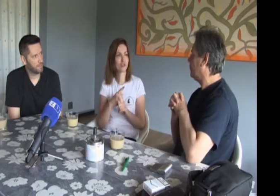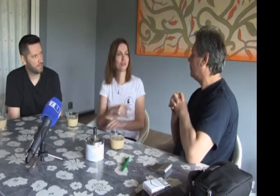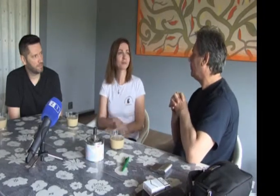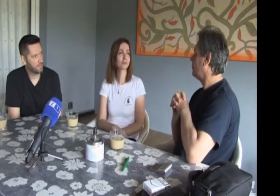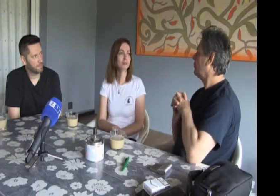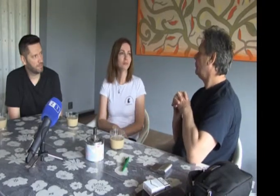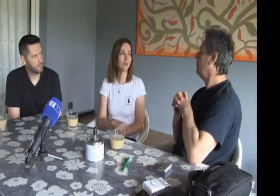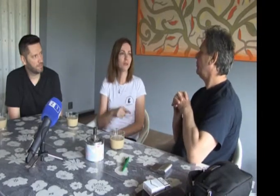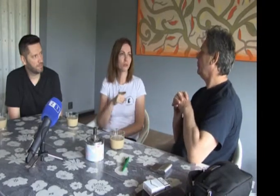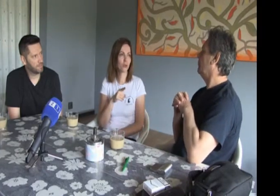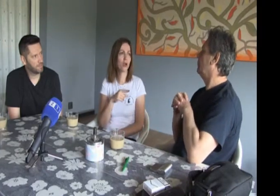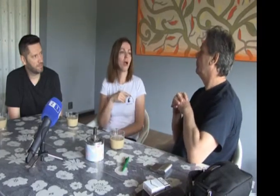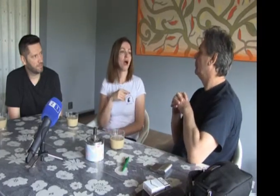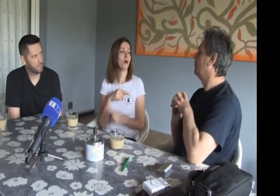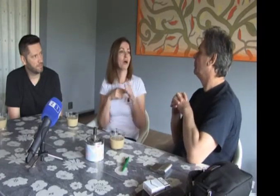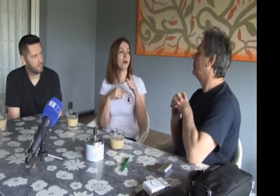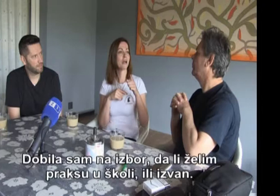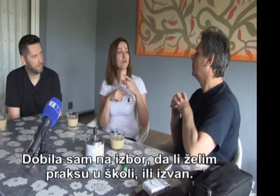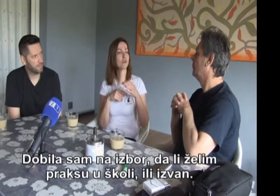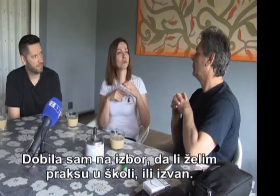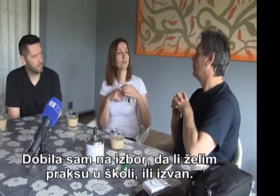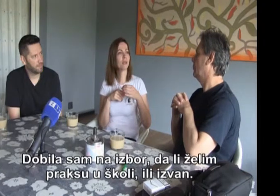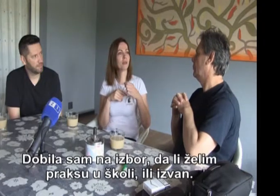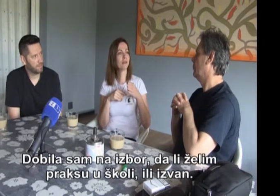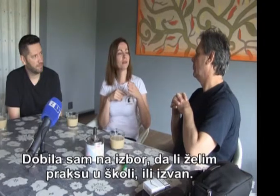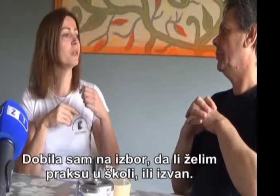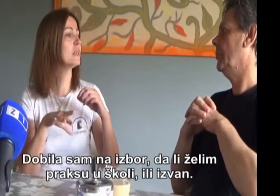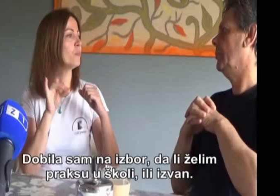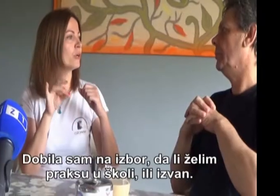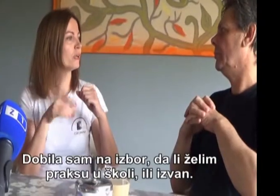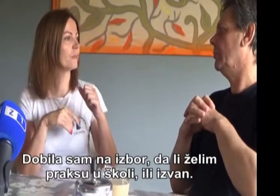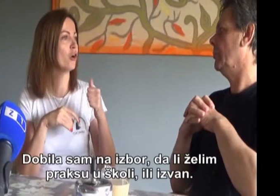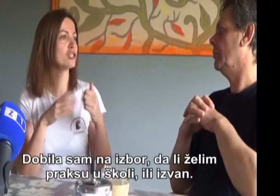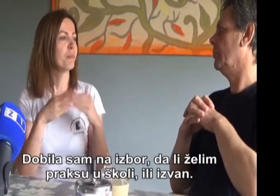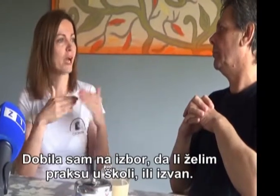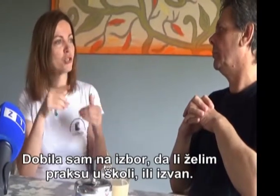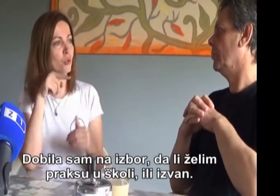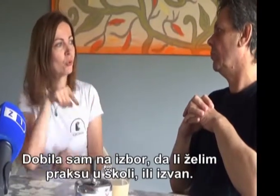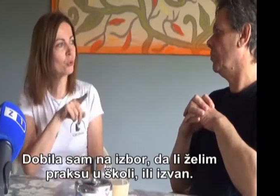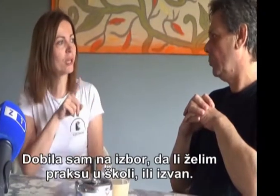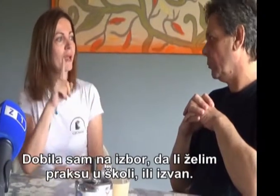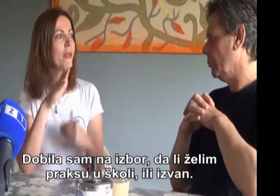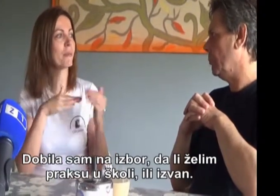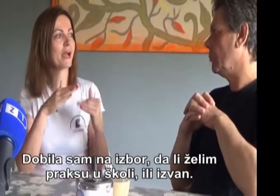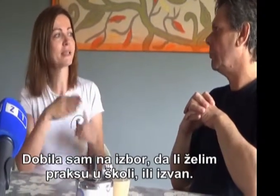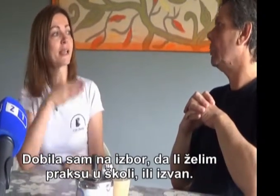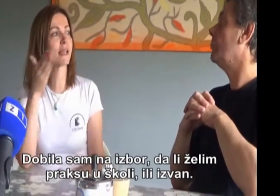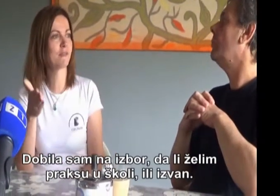točno. To. A tamo su bile izbore, hoćeš praksu unutra i praksu